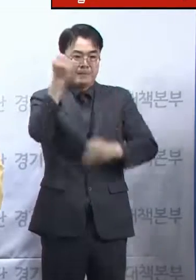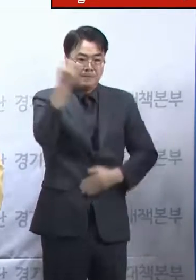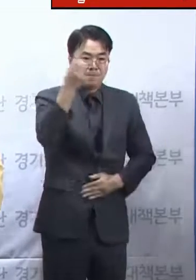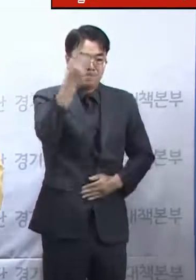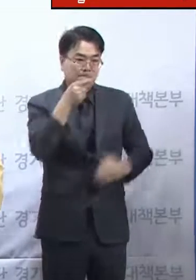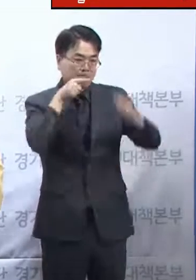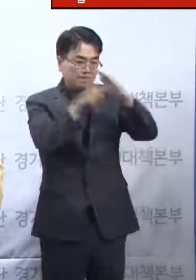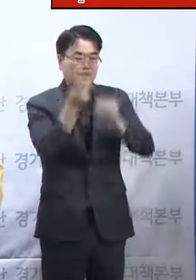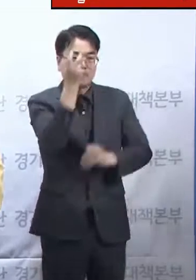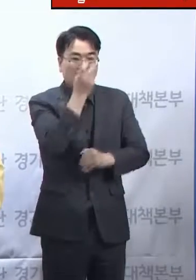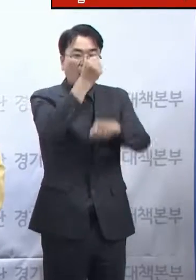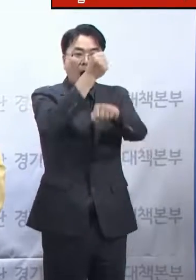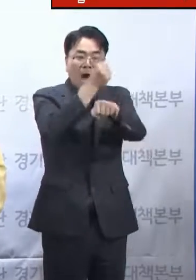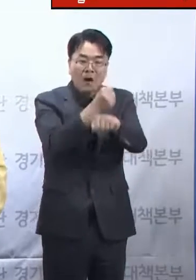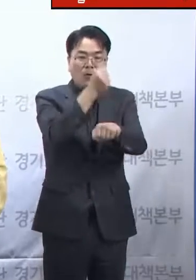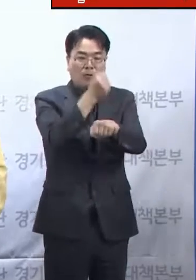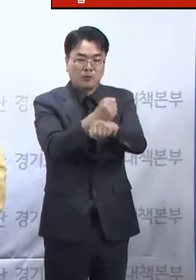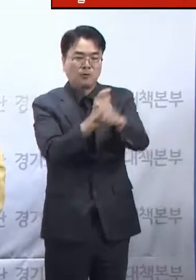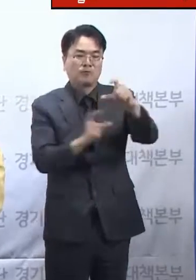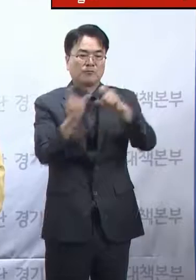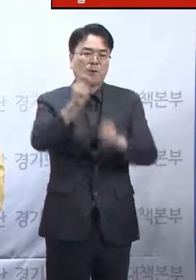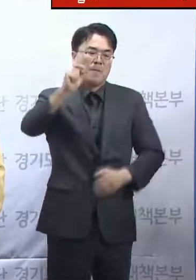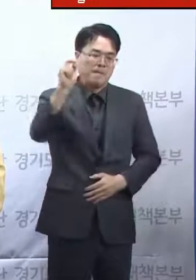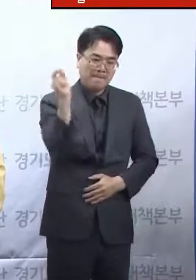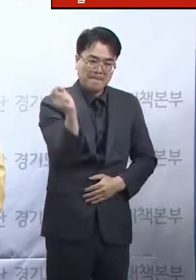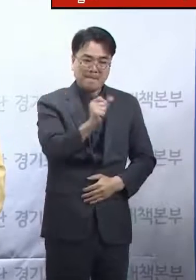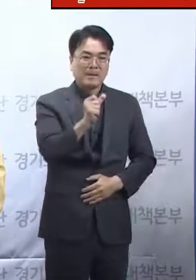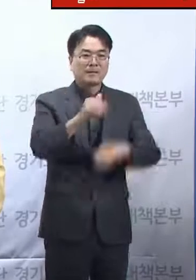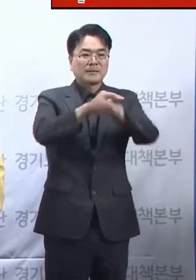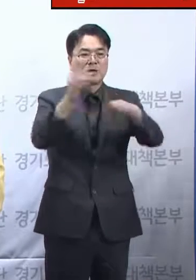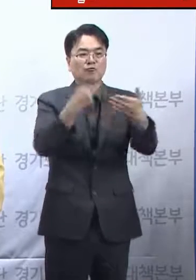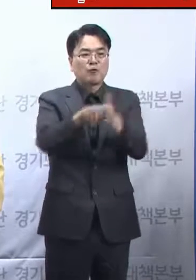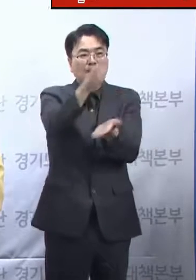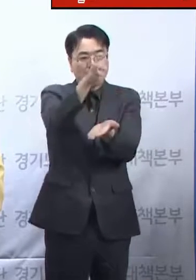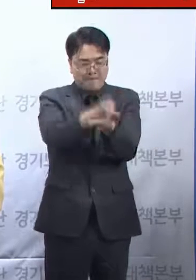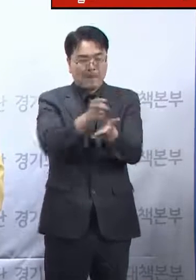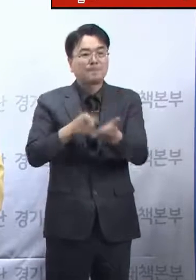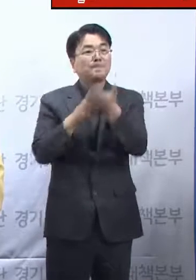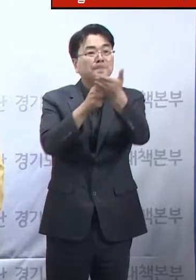대한 더욱 신속한 대응 조치를 할 것입니다.